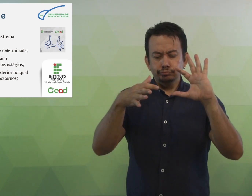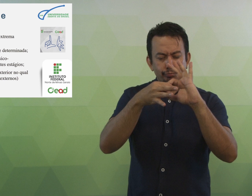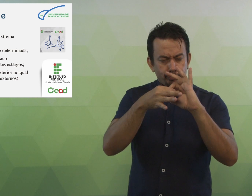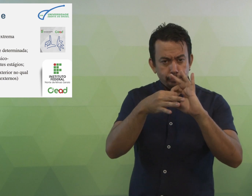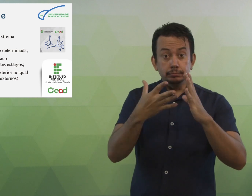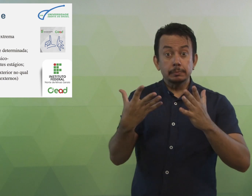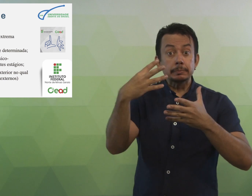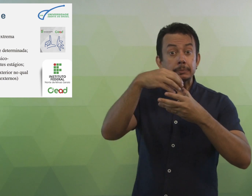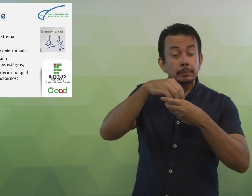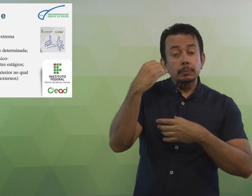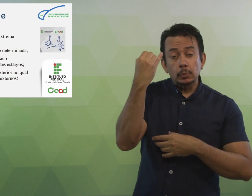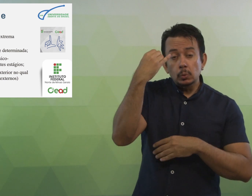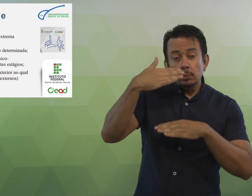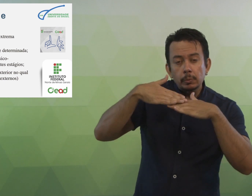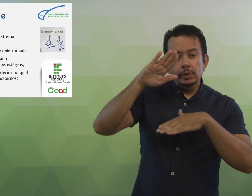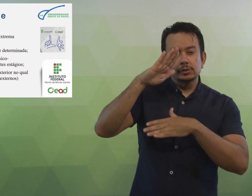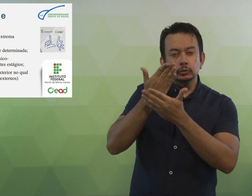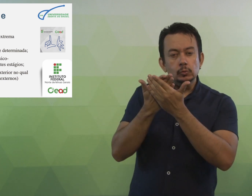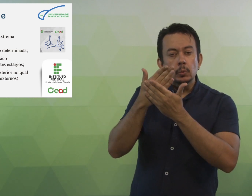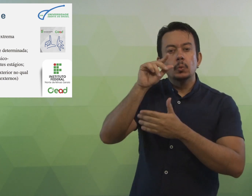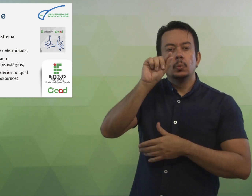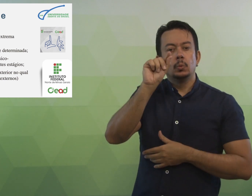duas áreas têm em si.